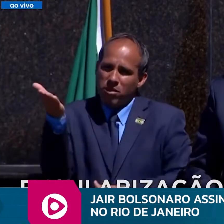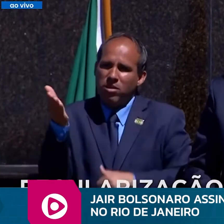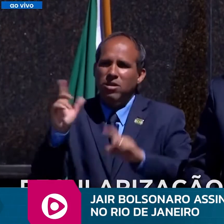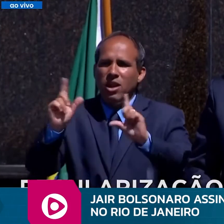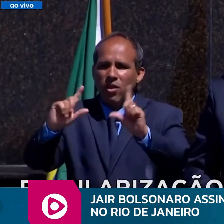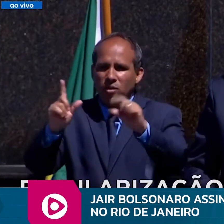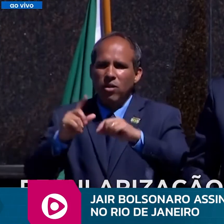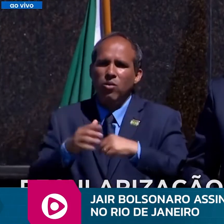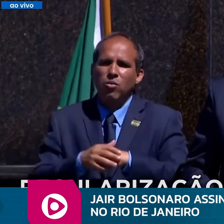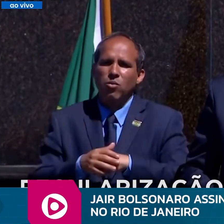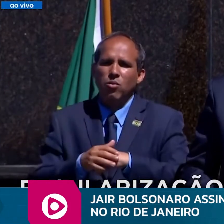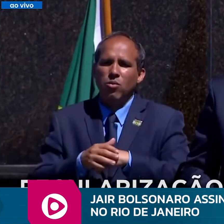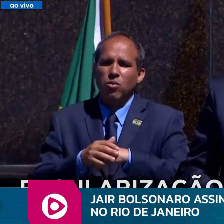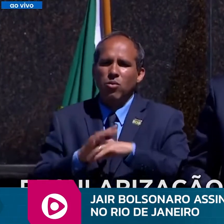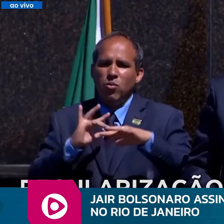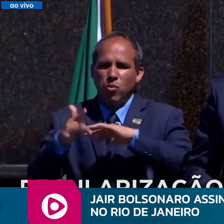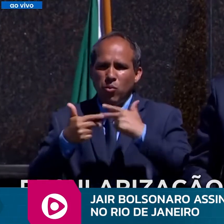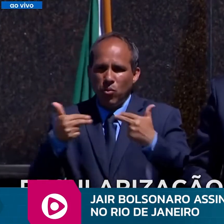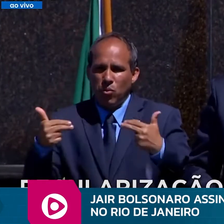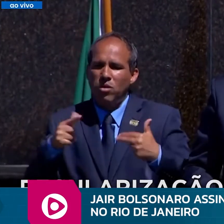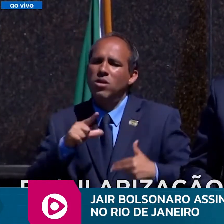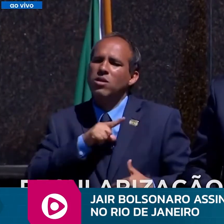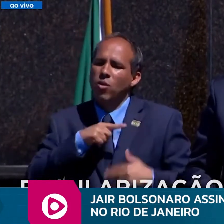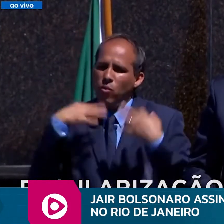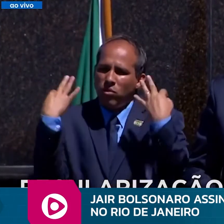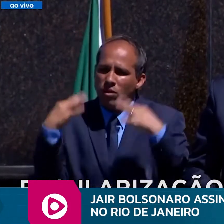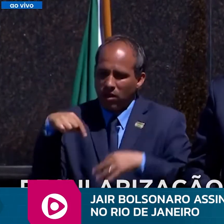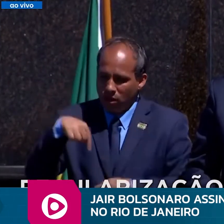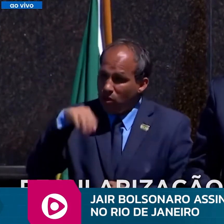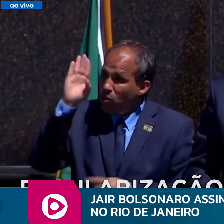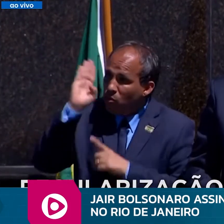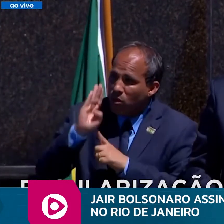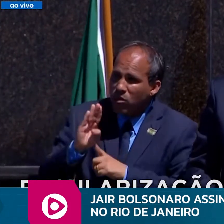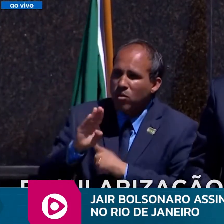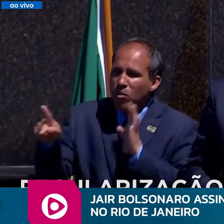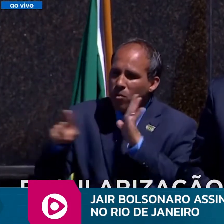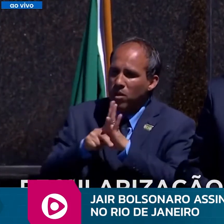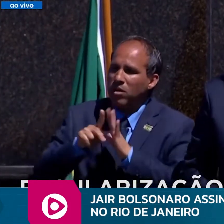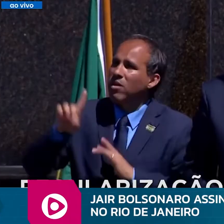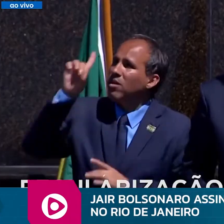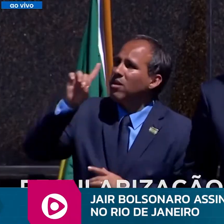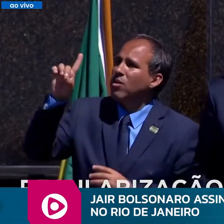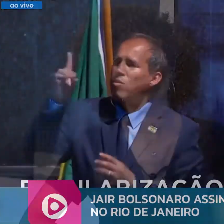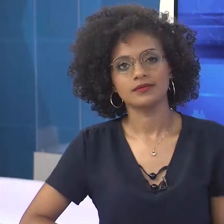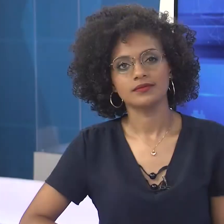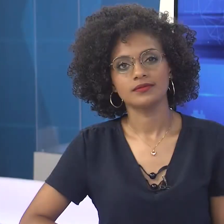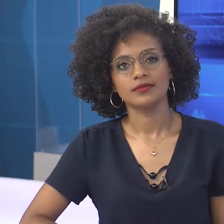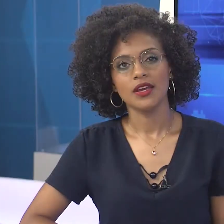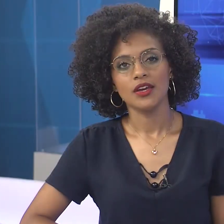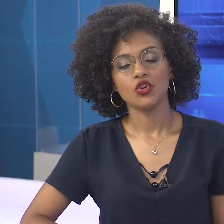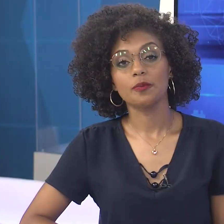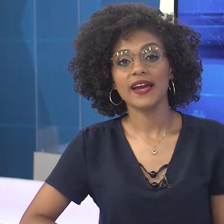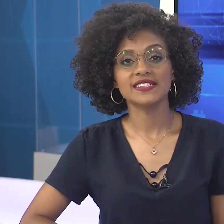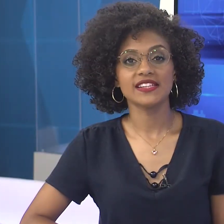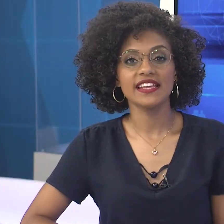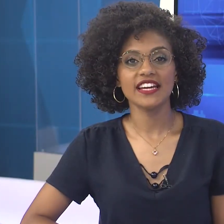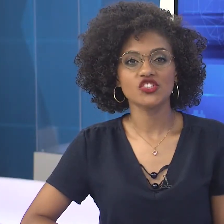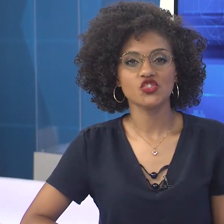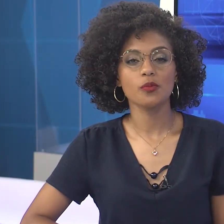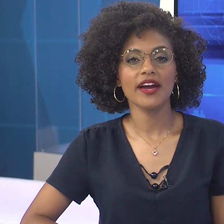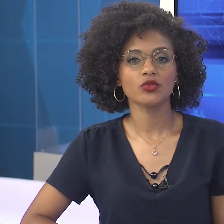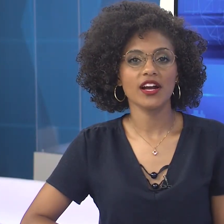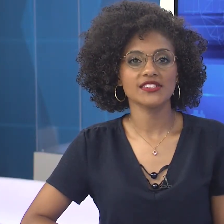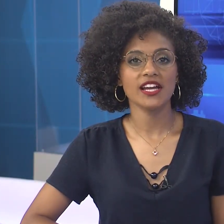também tenho certeza que esse país é de Deus muito obrigado a todos e o